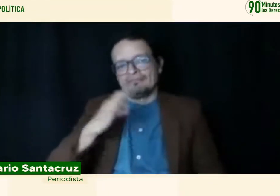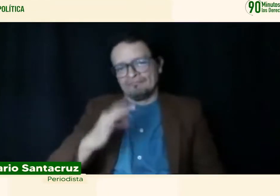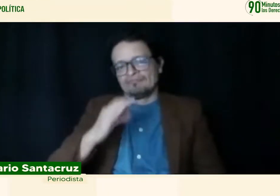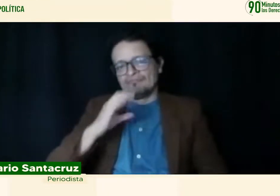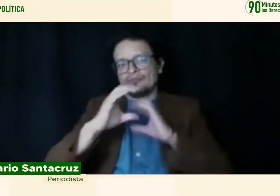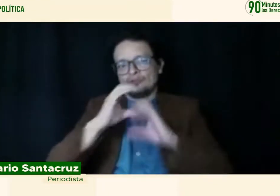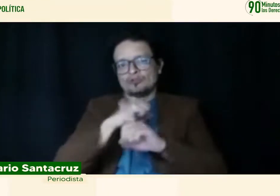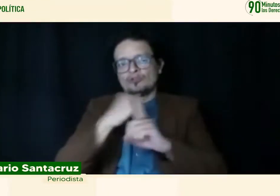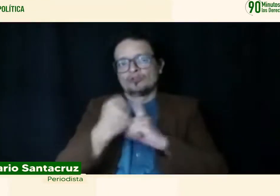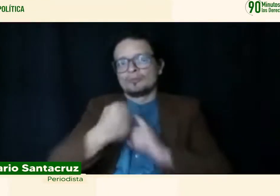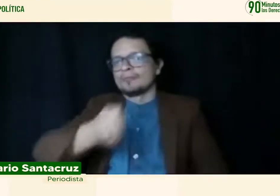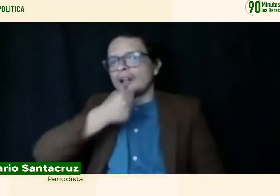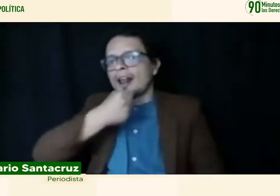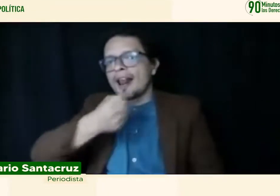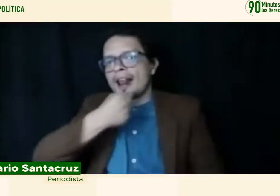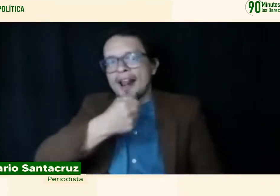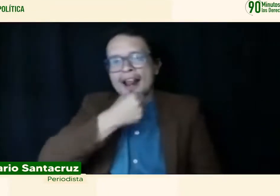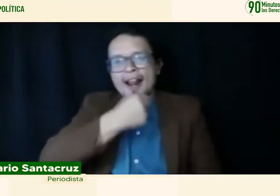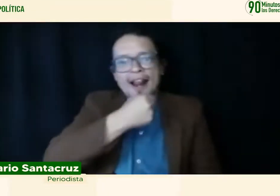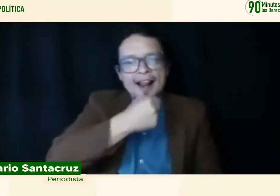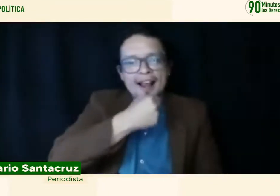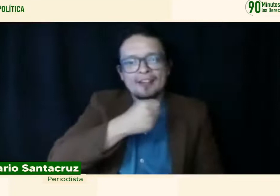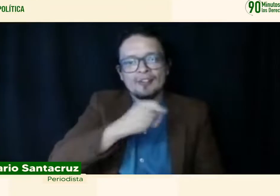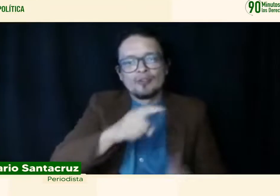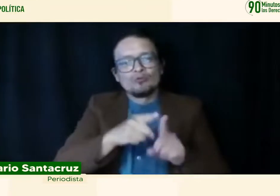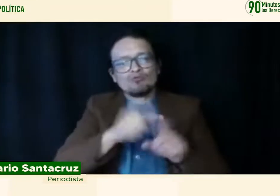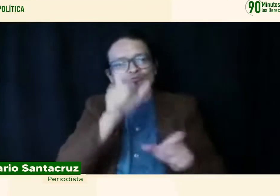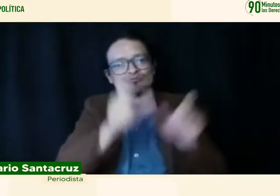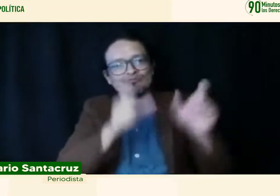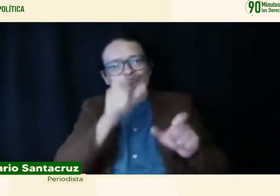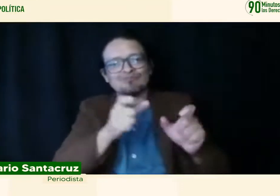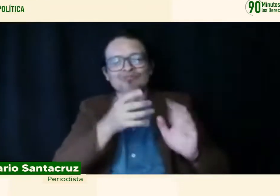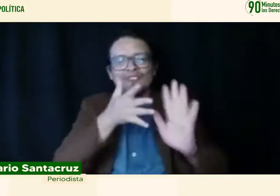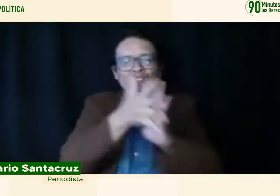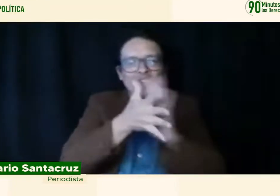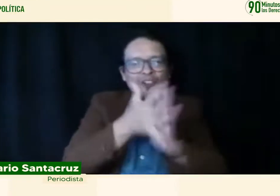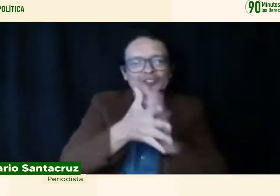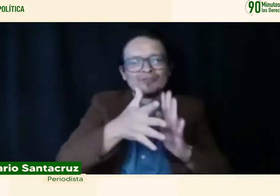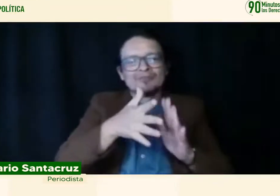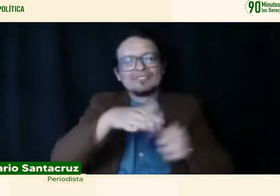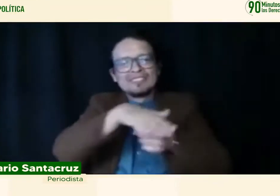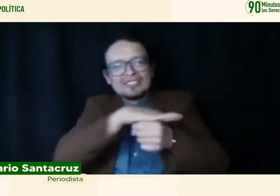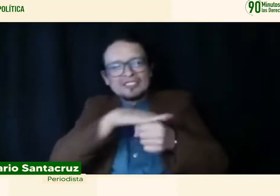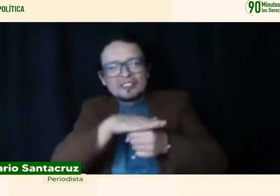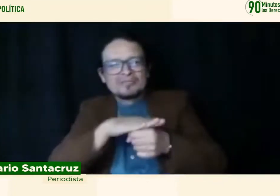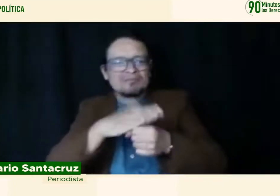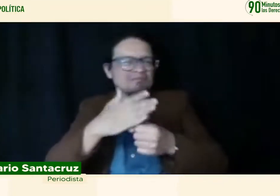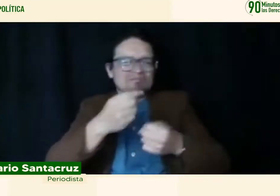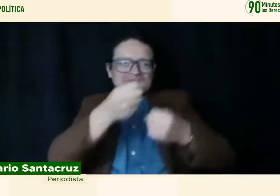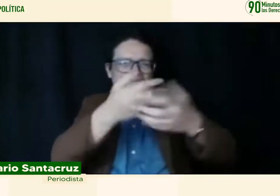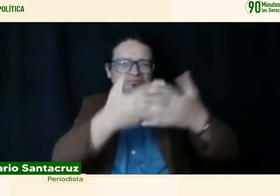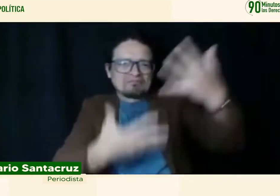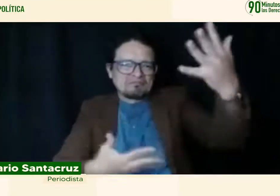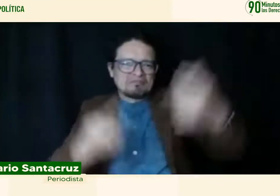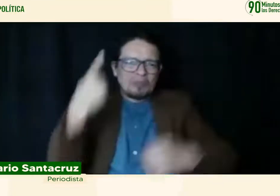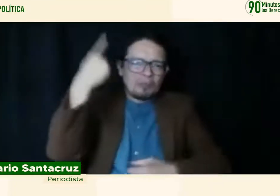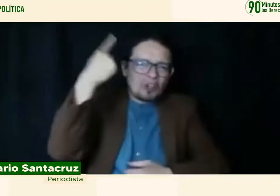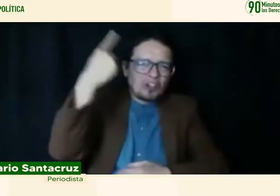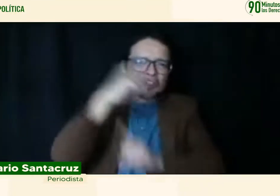hola muy buena noche para todos mi nombre es este que ven ustedes abajo en pantalla soy periodista y he tenido